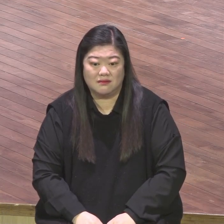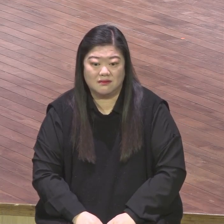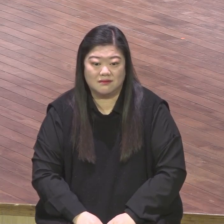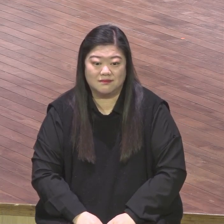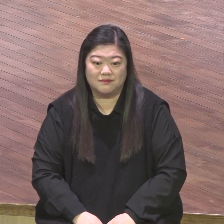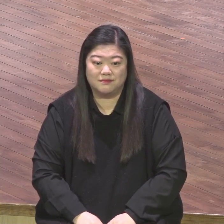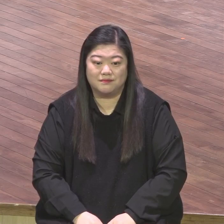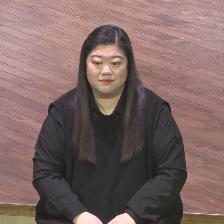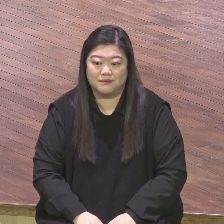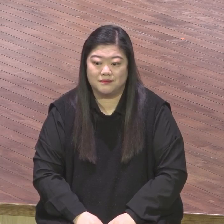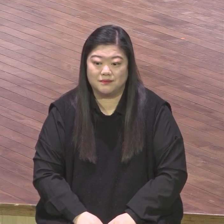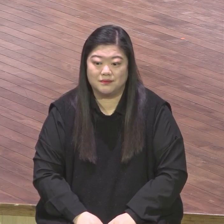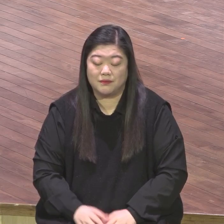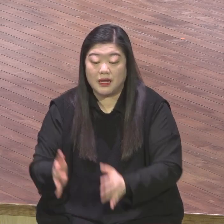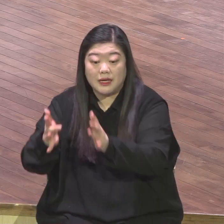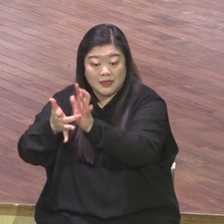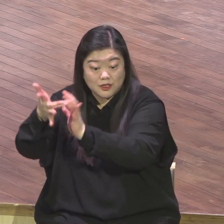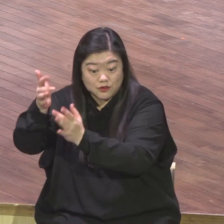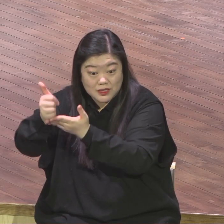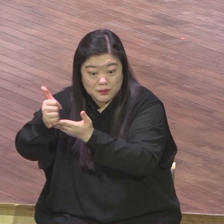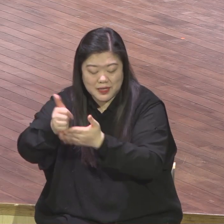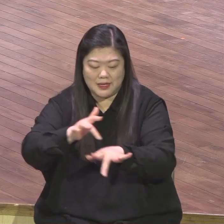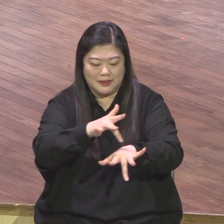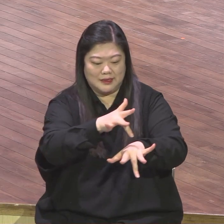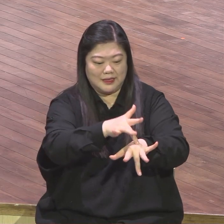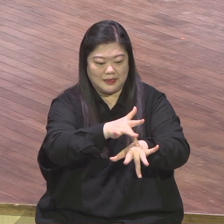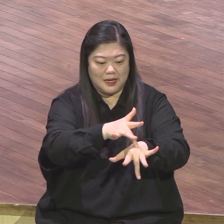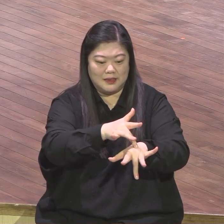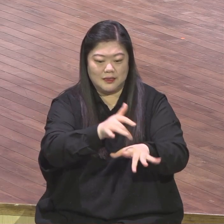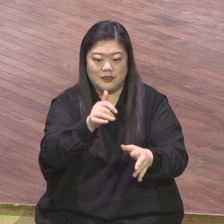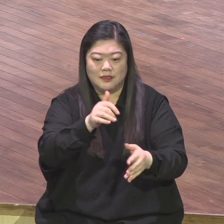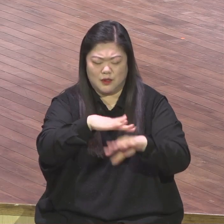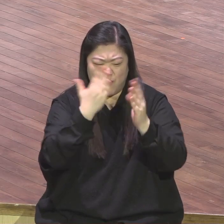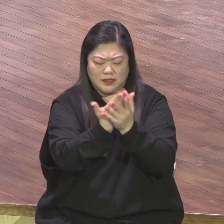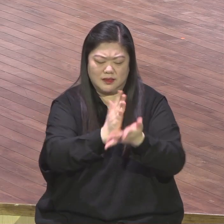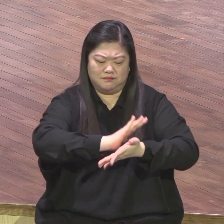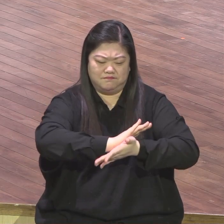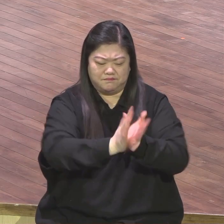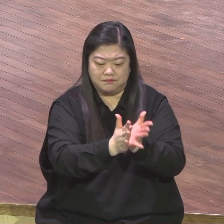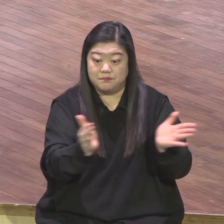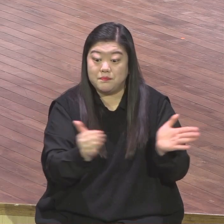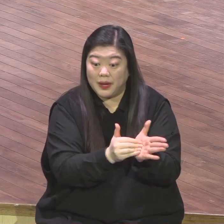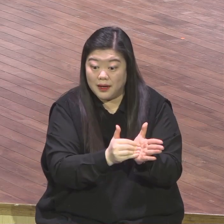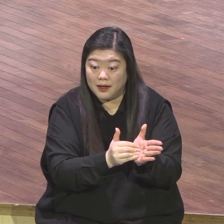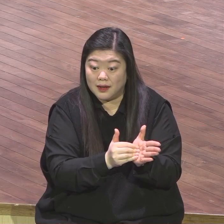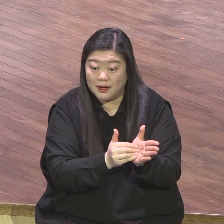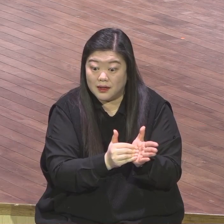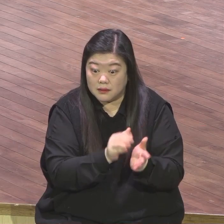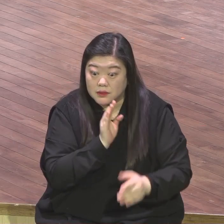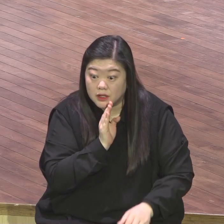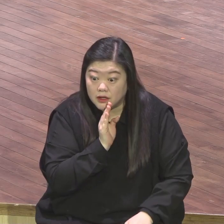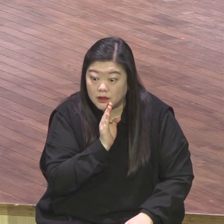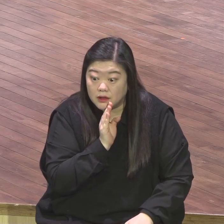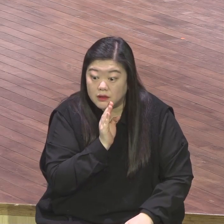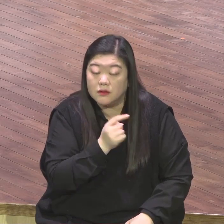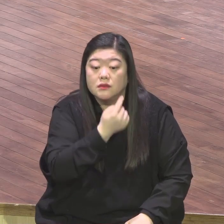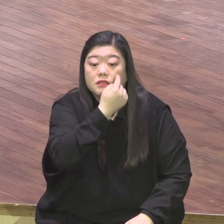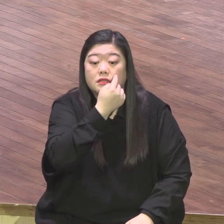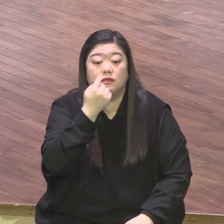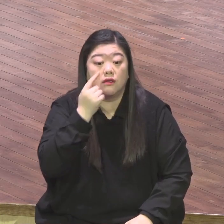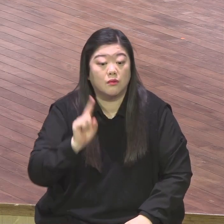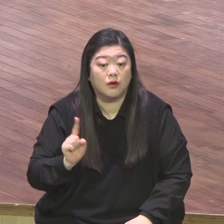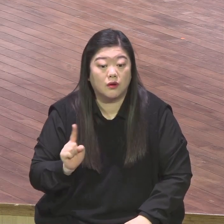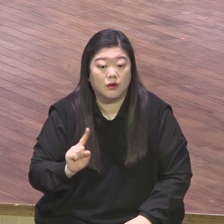어떻게 멸했어요? 그 증거로 부활하셨습니다. 사람이 생명 제일 중요하잖아요.